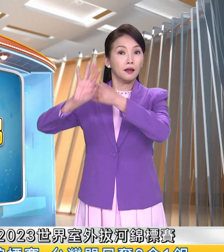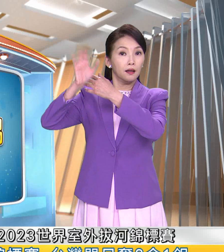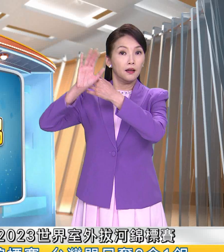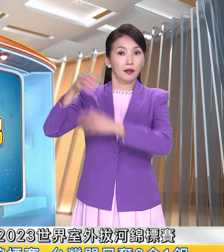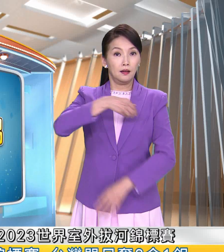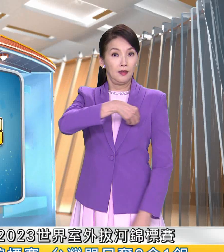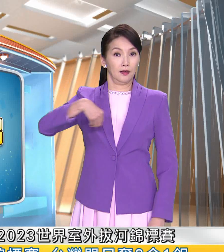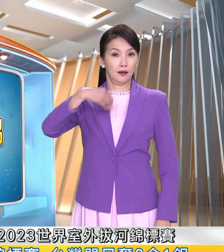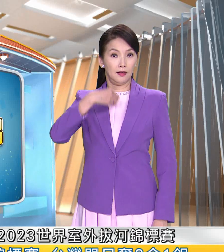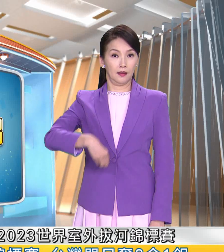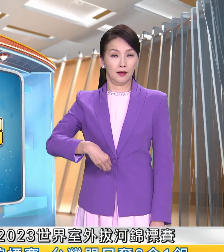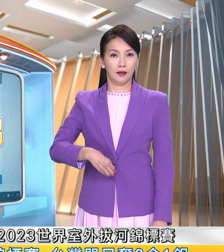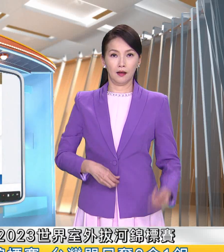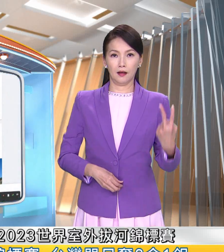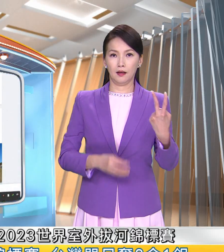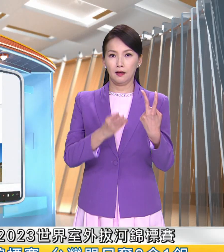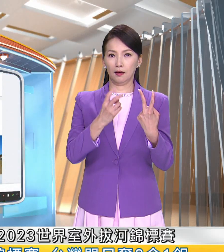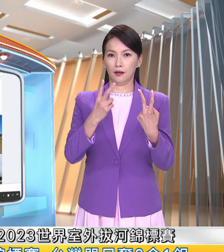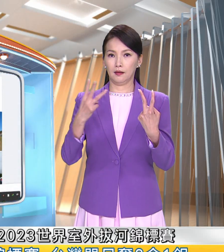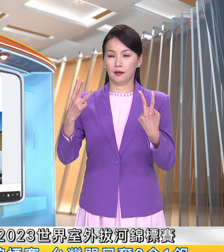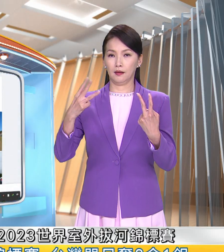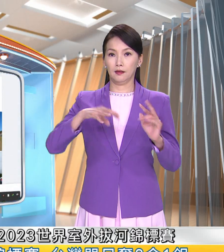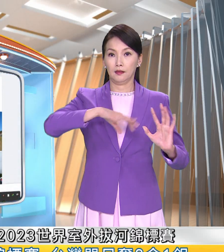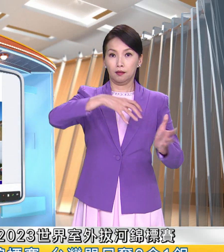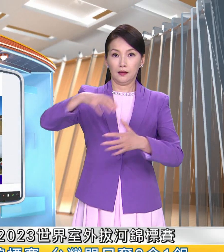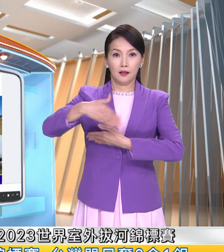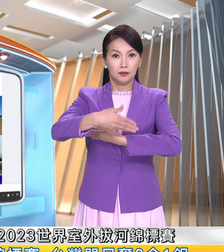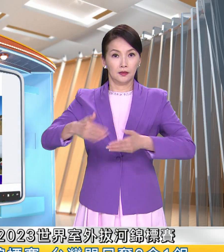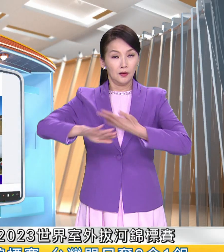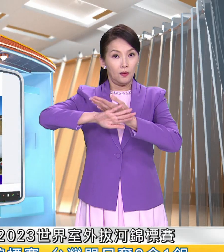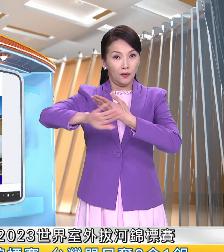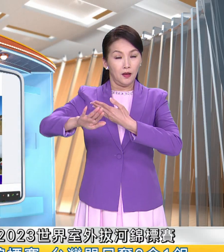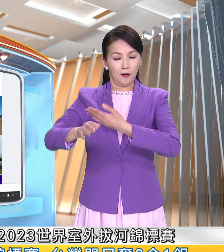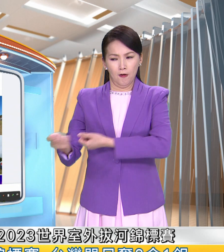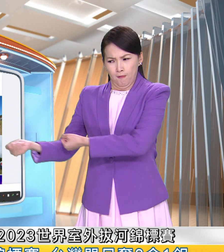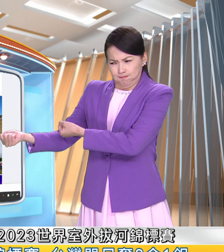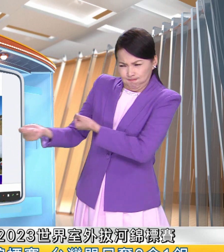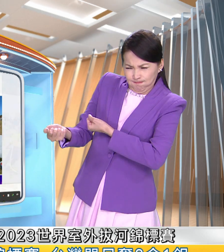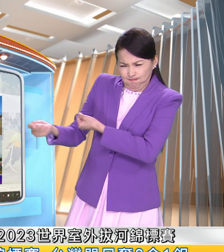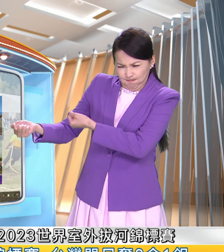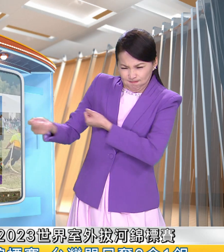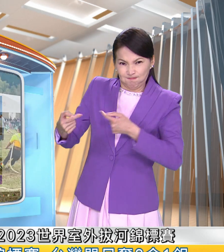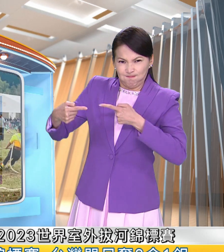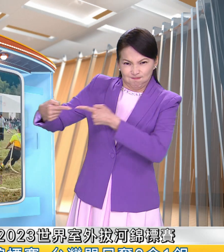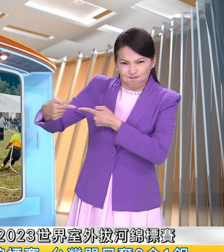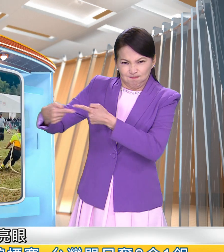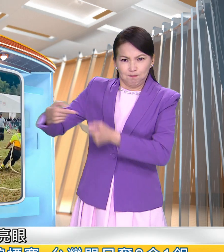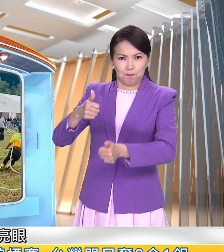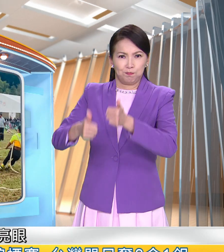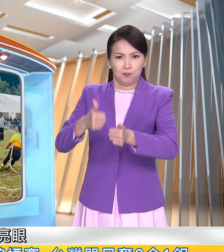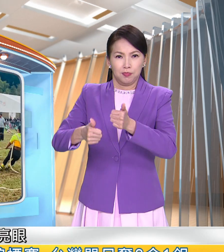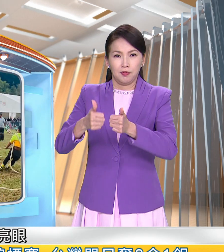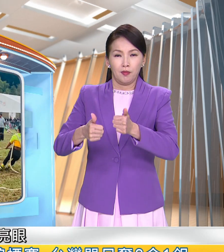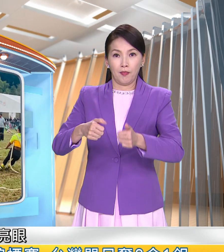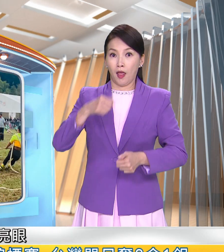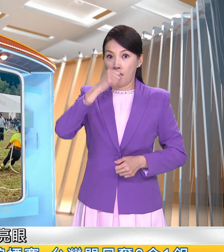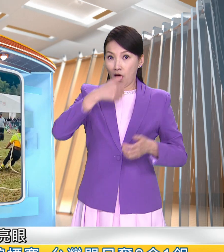正在瑞士举办的2023世界室外拔河锦标赛，台湾代表队表现亮